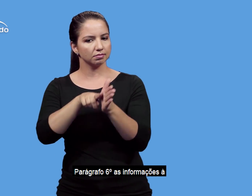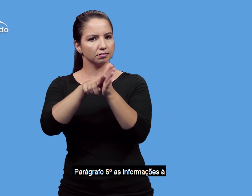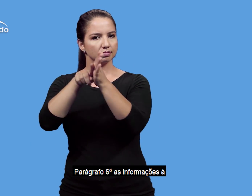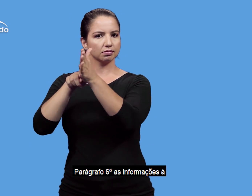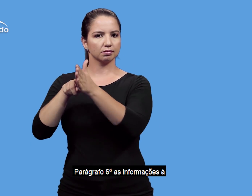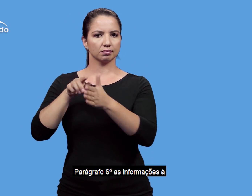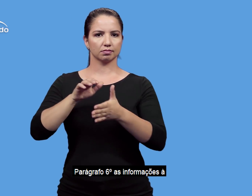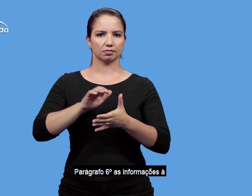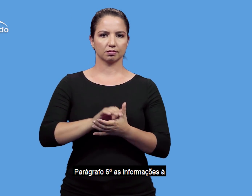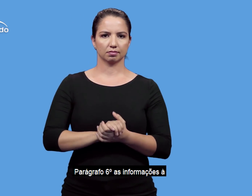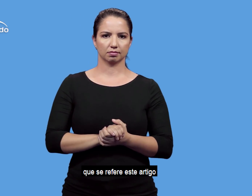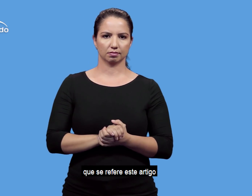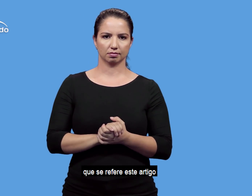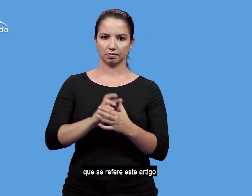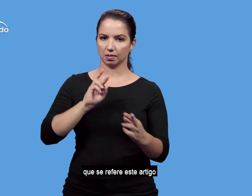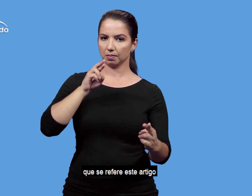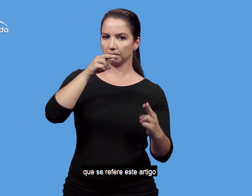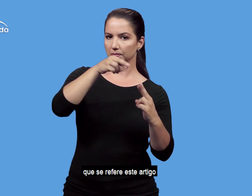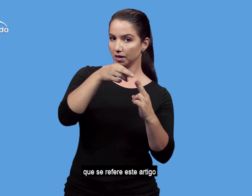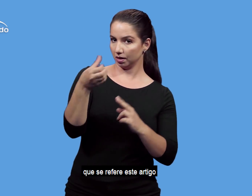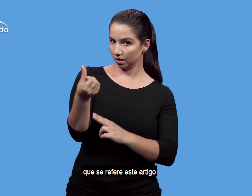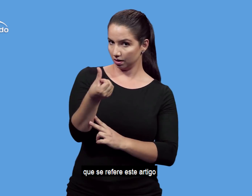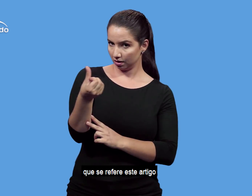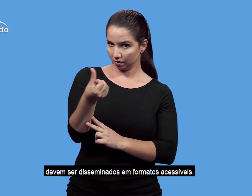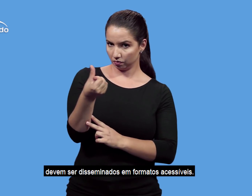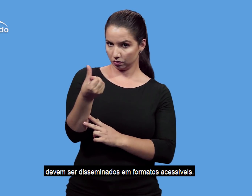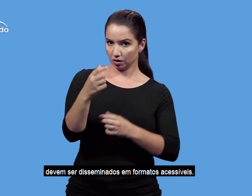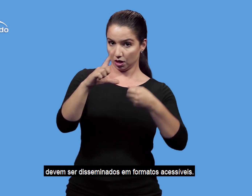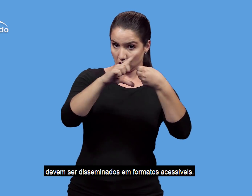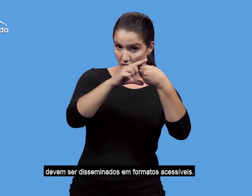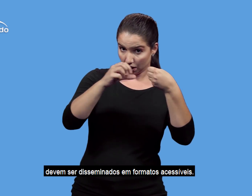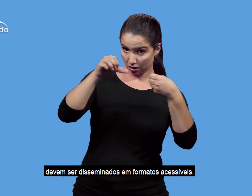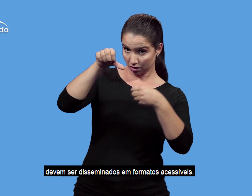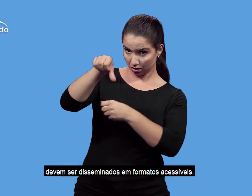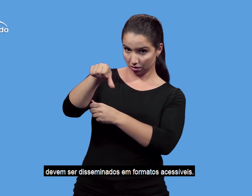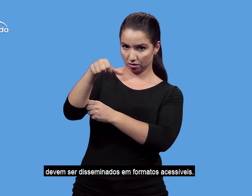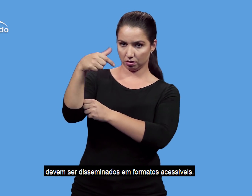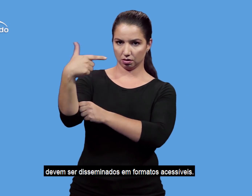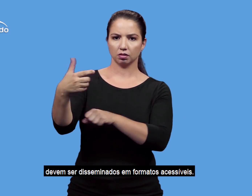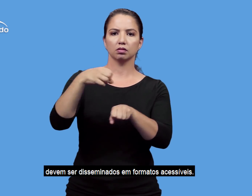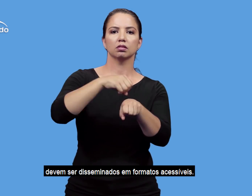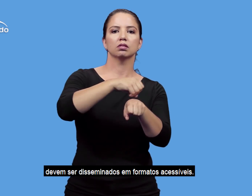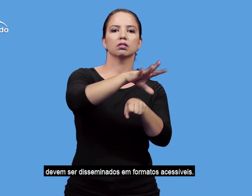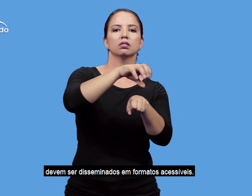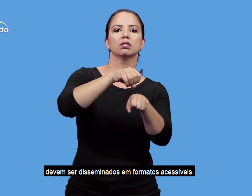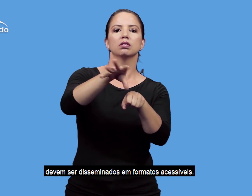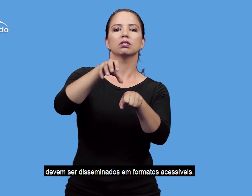informações é que se refere este artigo devem ser disseminados em formatos acessíveis